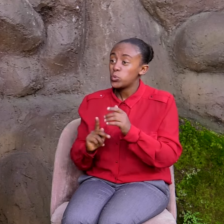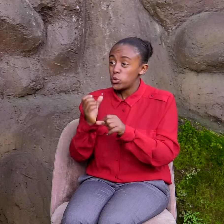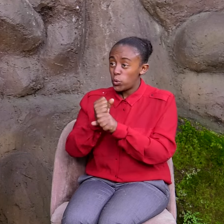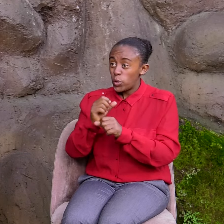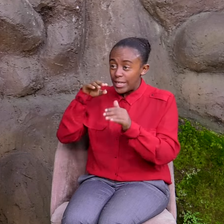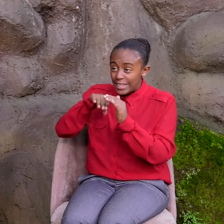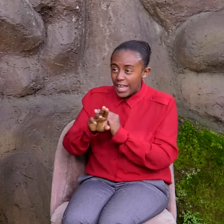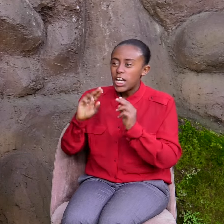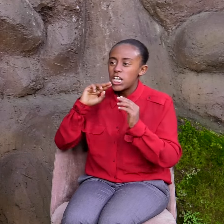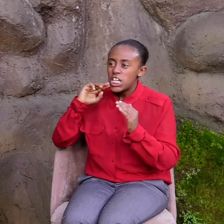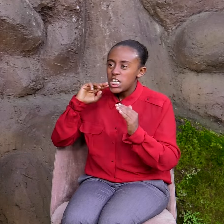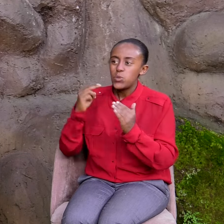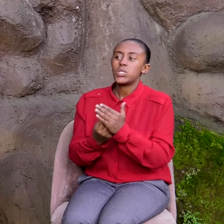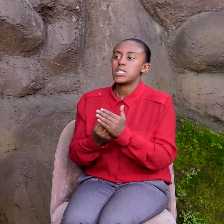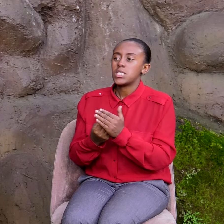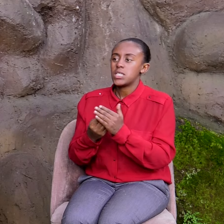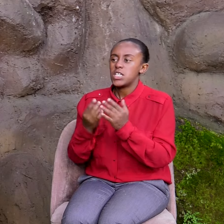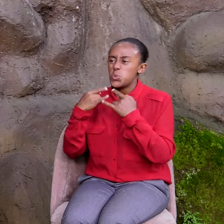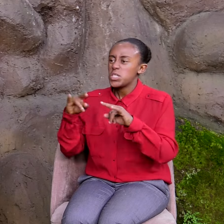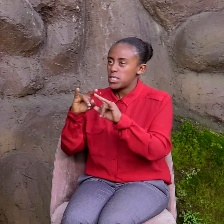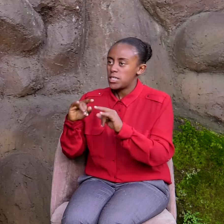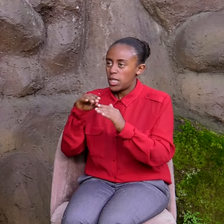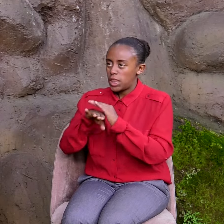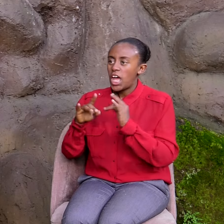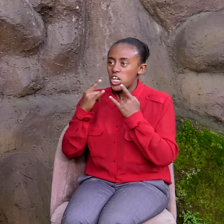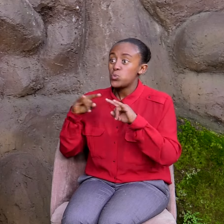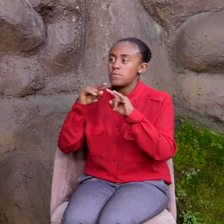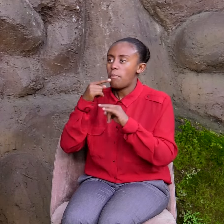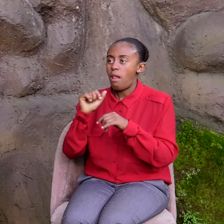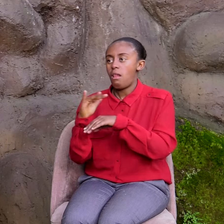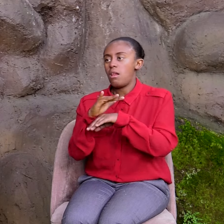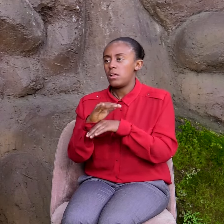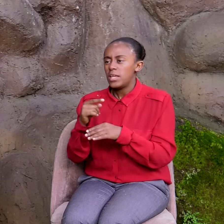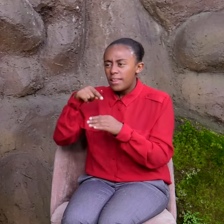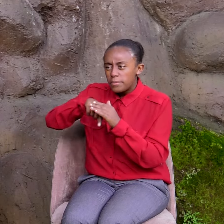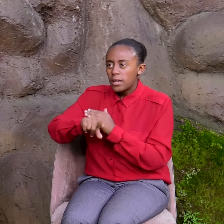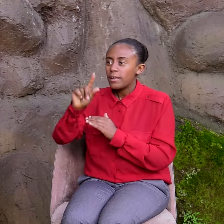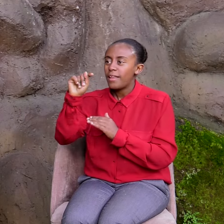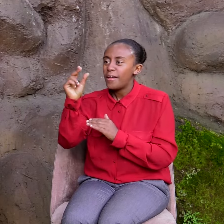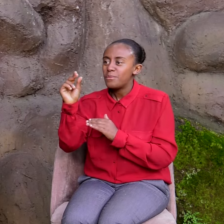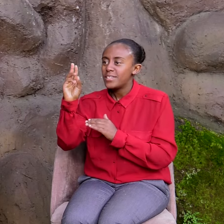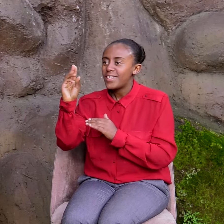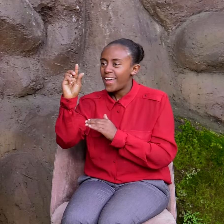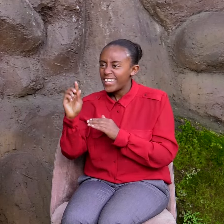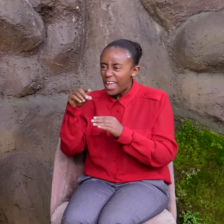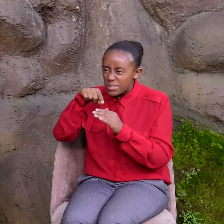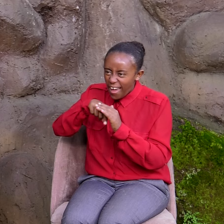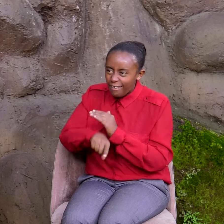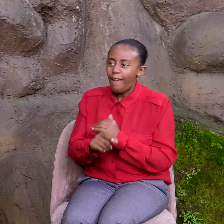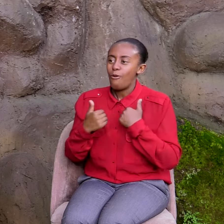የሚባለው ድርጅት ነው፣ ታውቀው ከሆነ ኢንተርኒውስ ነበር እና የላከን። ጠብሰቅ ያሉ መረጃዎችን ሰርተን መተናል።